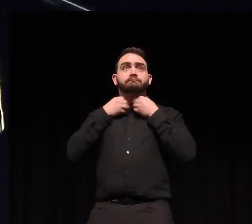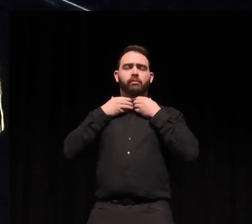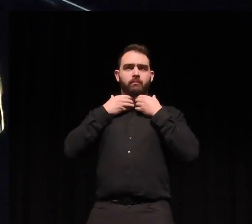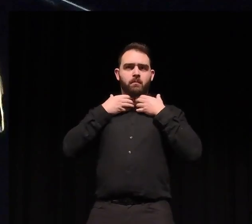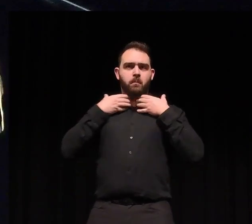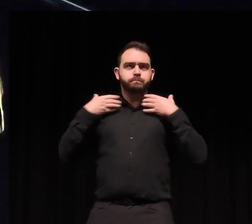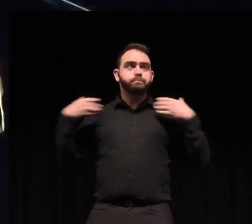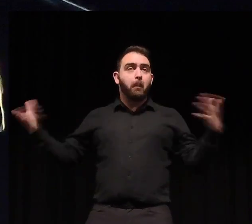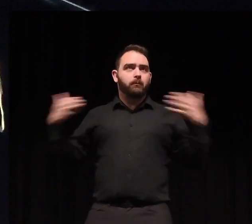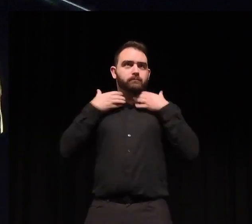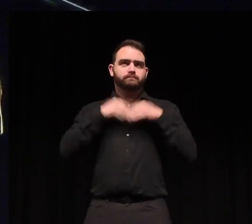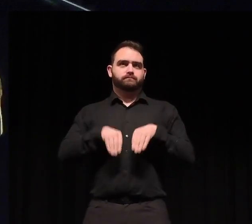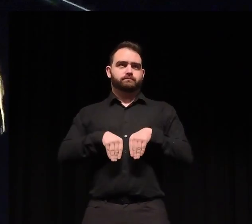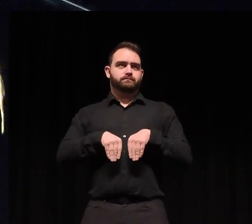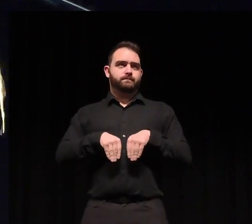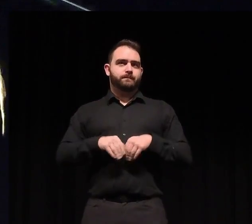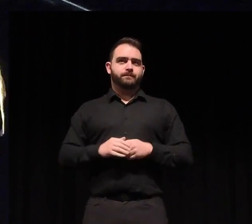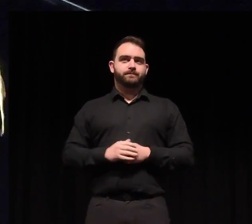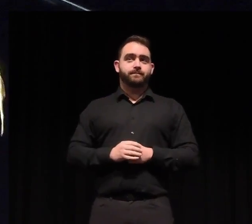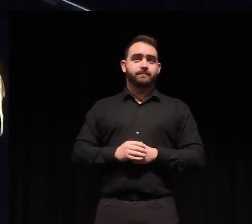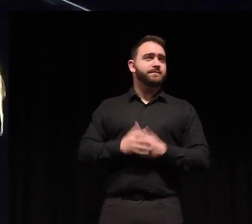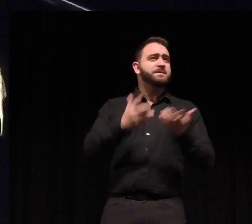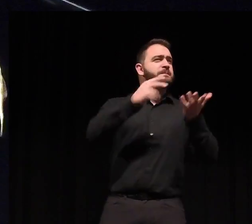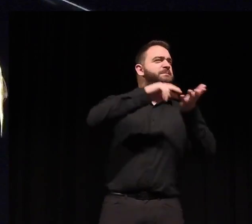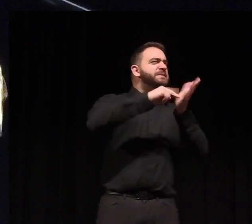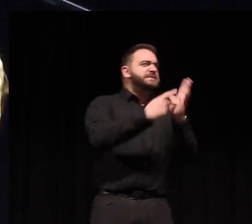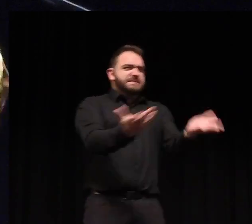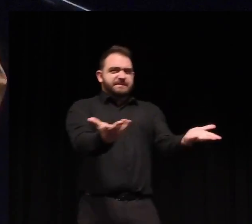qui voulait dire « merci ».